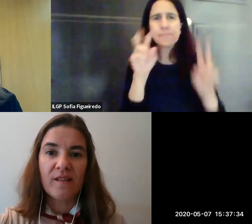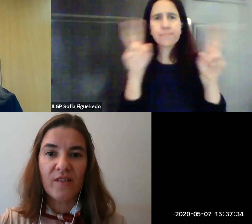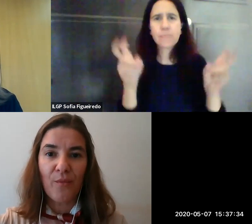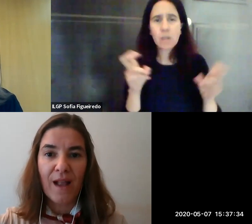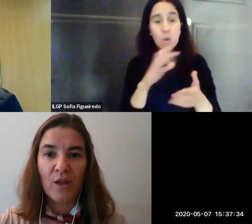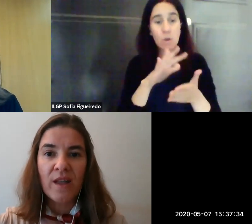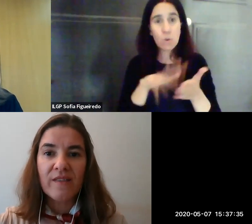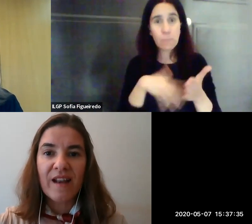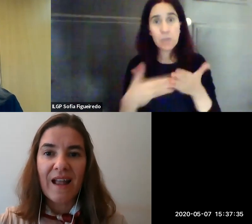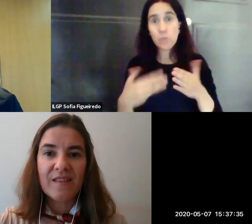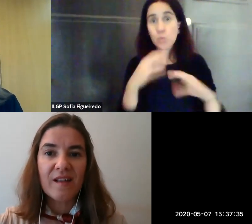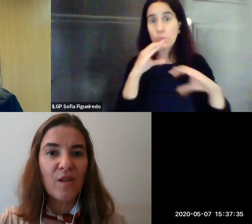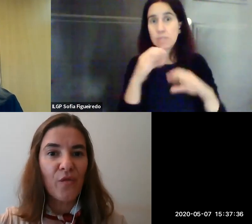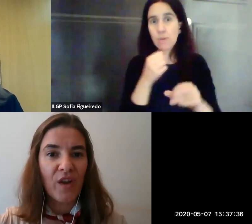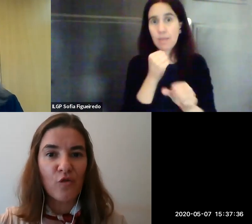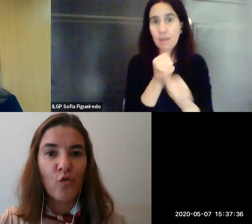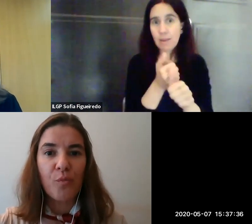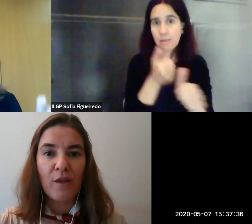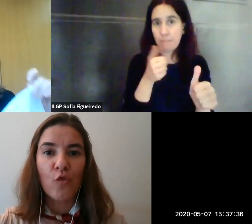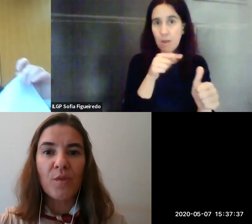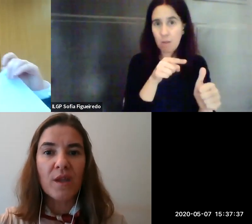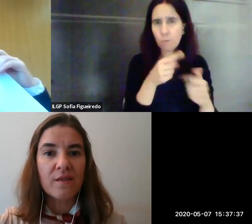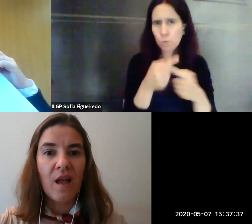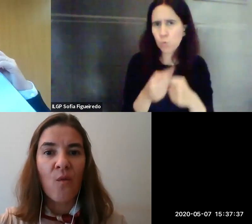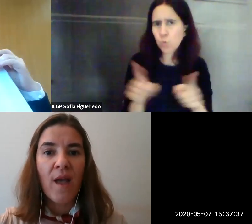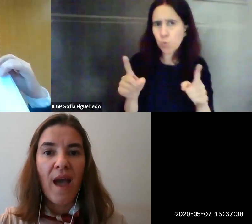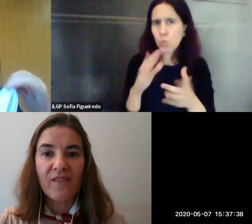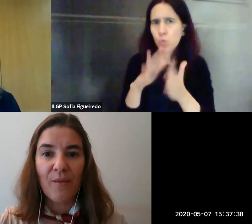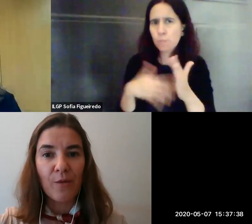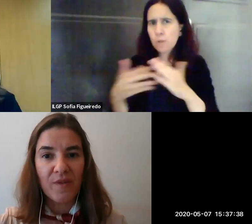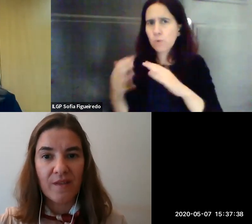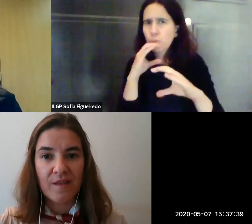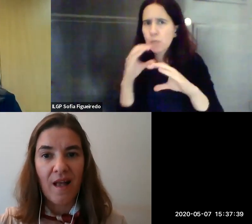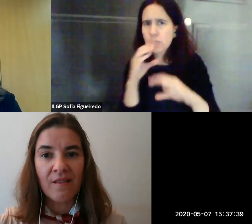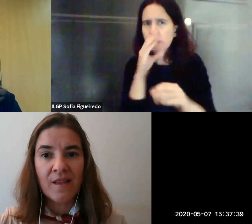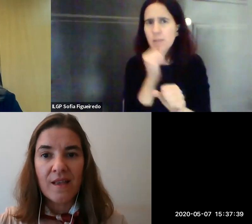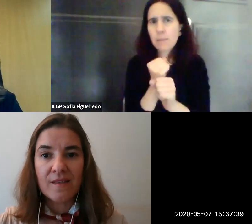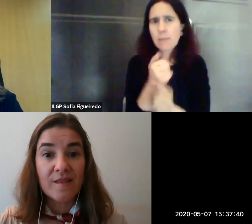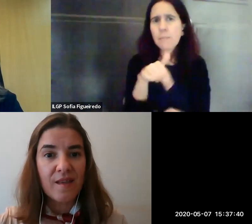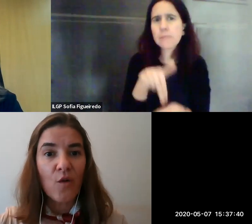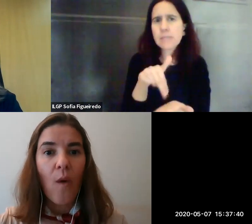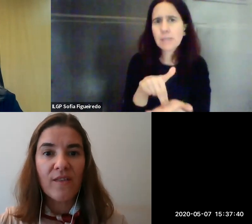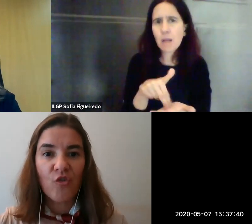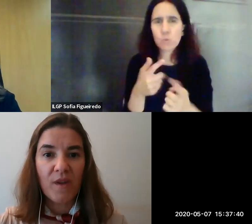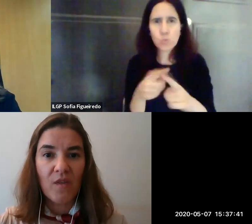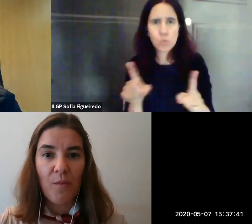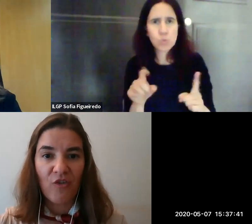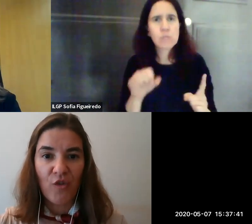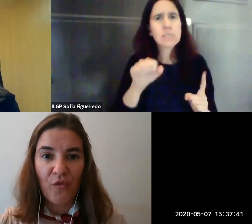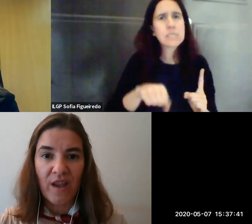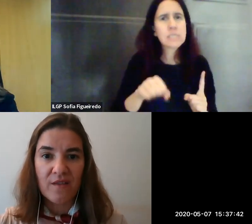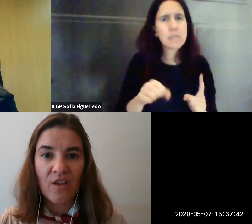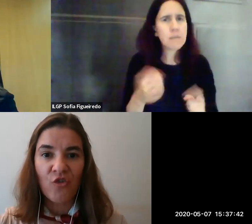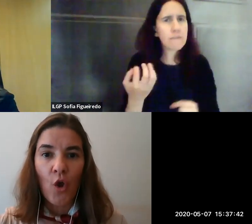em teletrabalho terá de ser diferente do plano de comunicação em trabalho presencial? Se sim, quais as